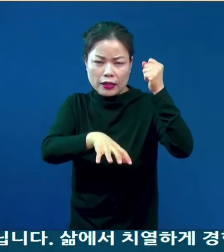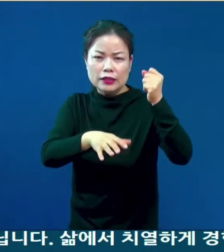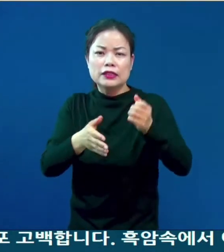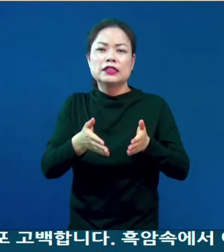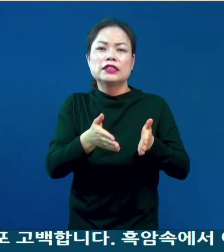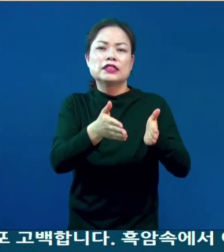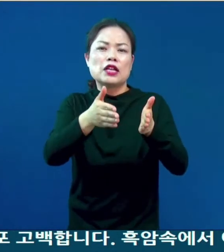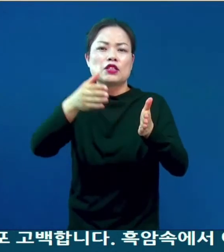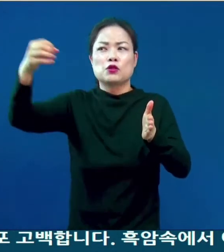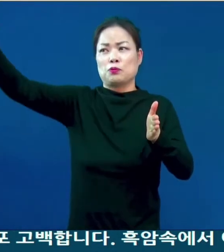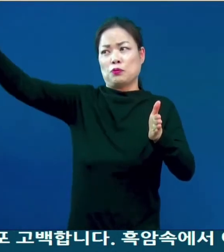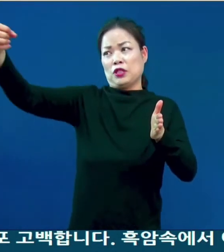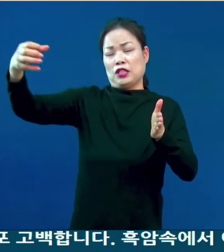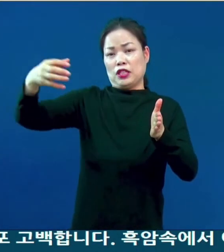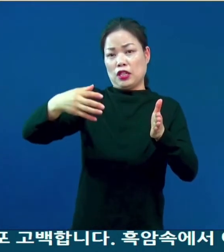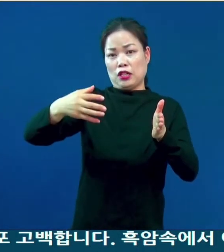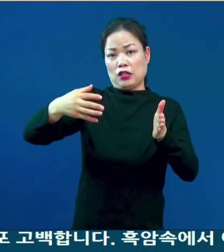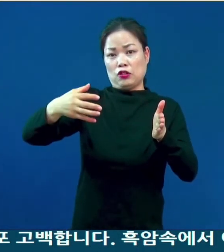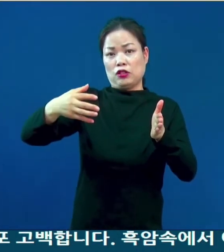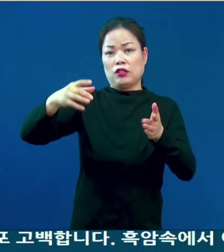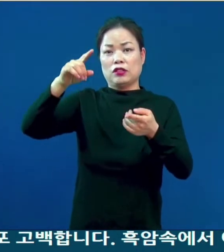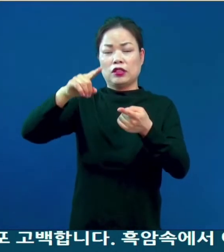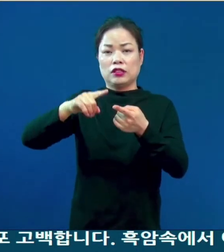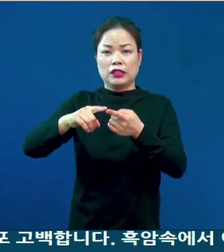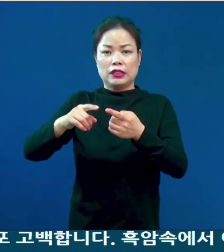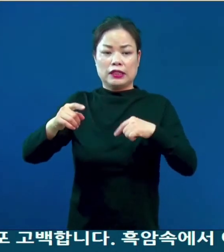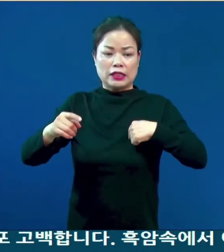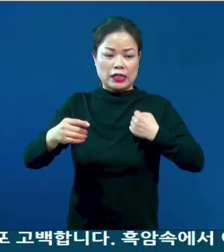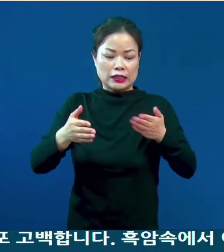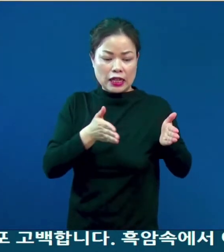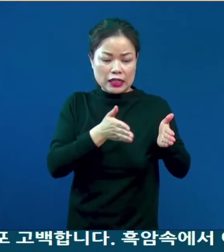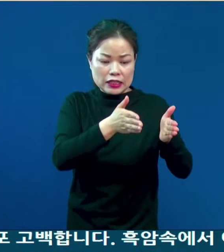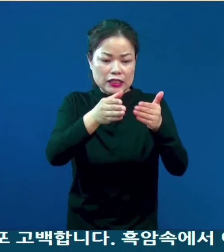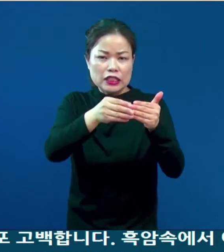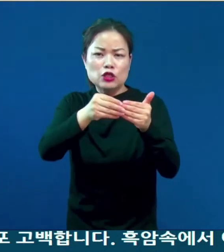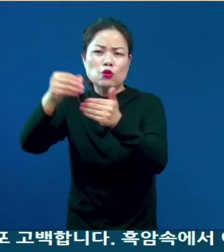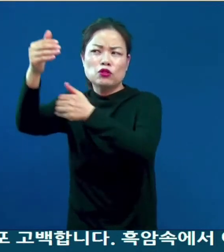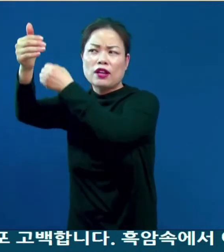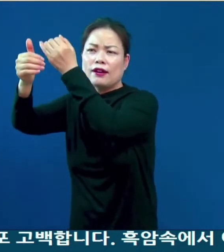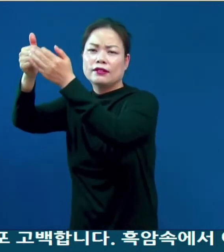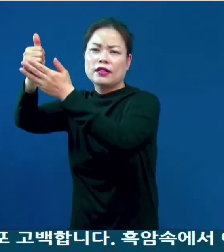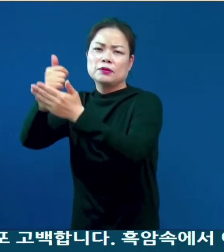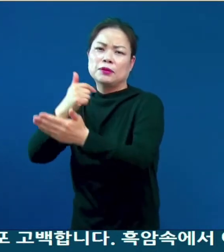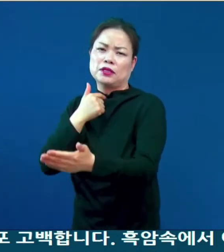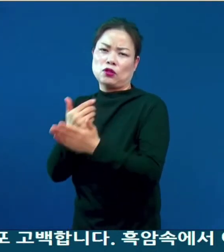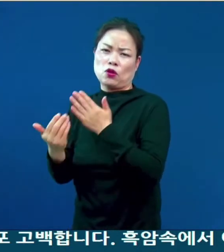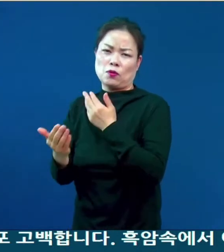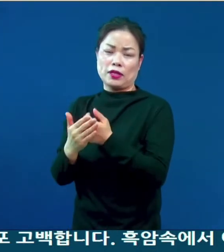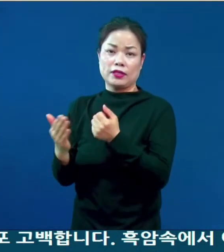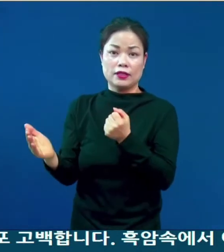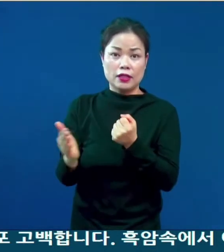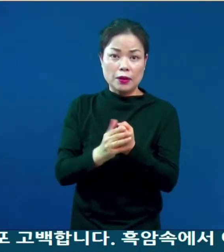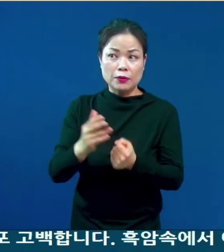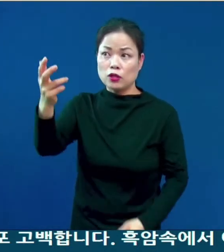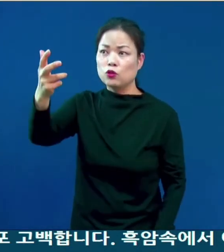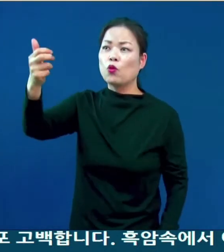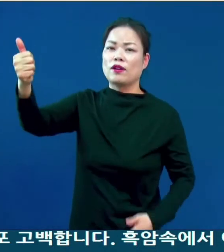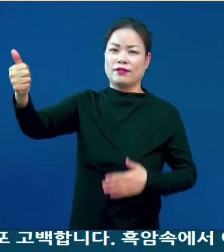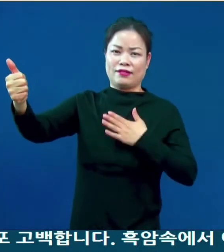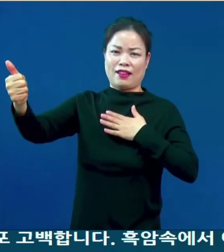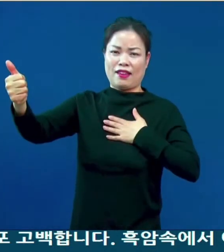앞에 빛이 되어 주셔서 자신의 길을 인도해 주셨던 하나님을 경험했기 때문에 그는 여호와는